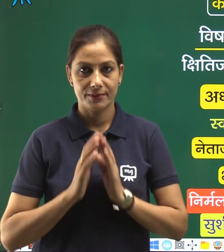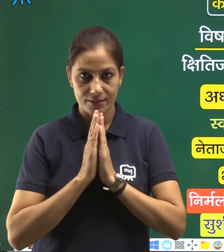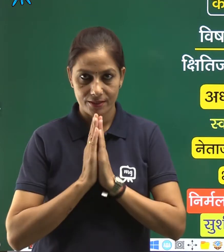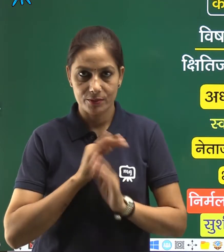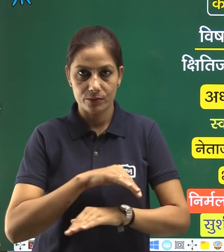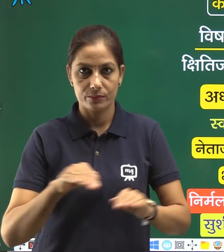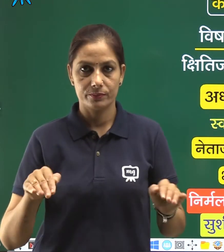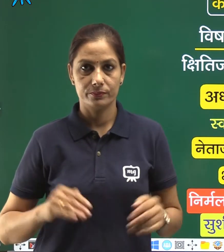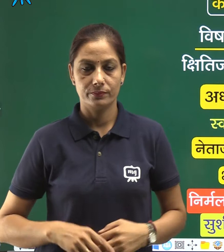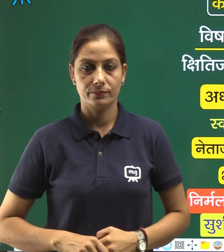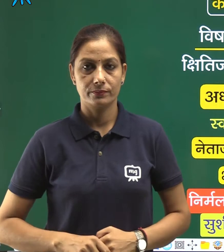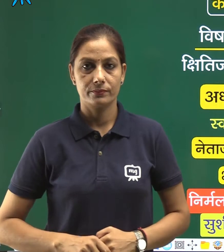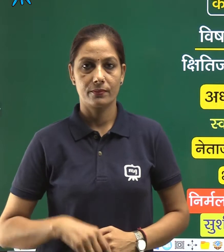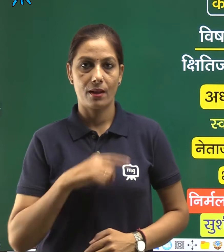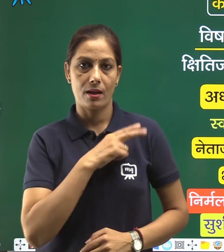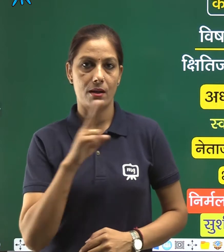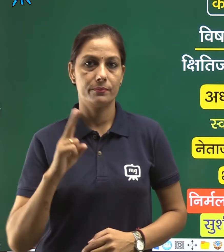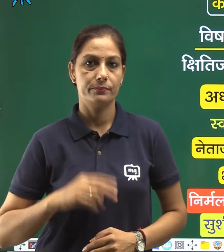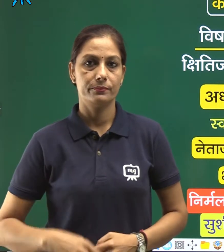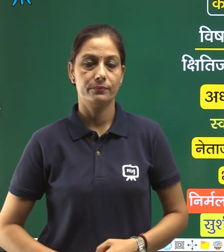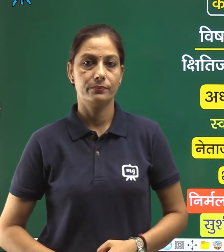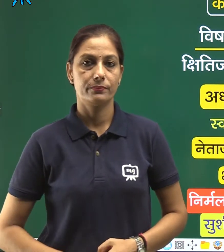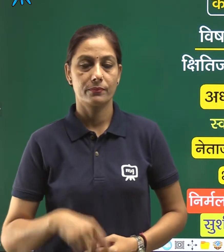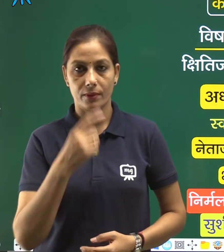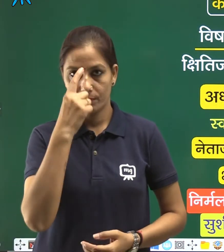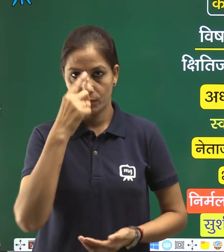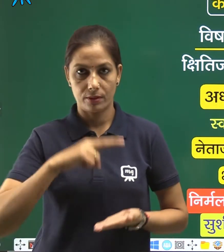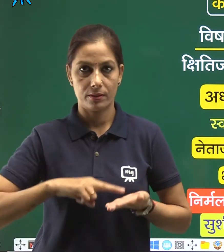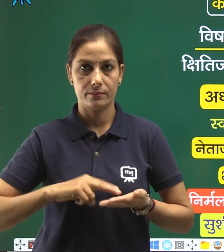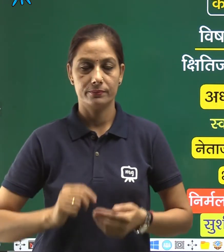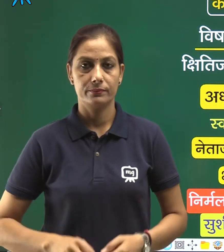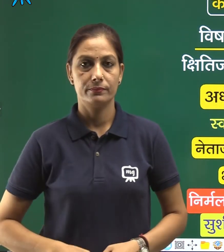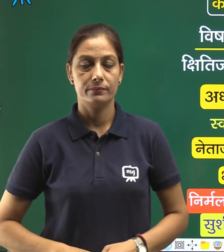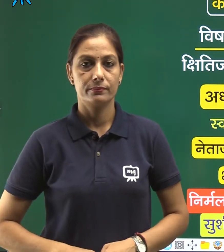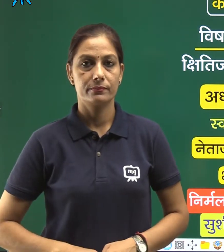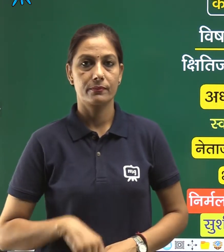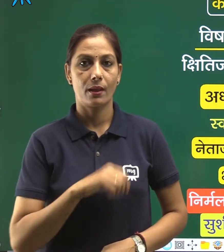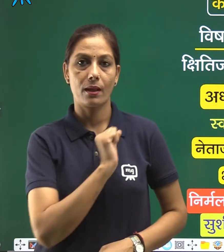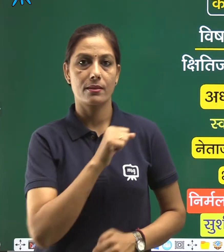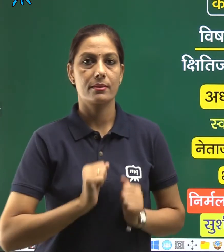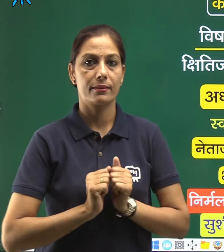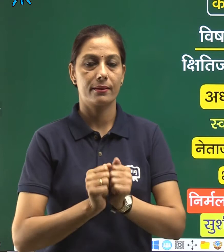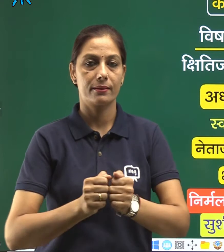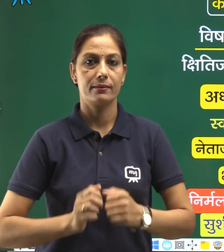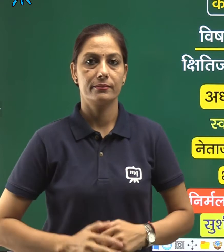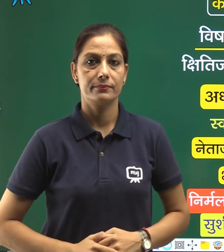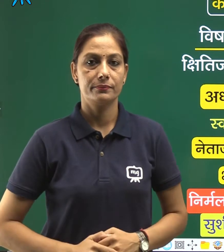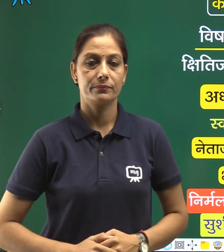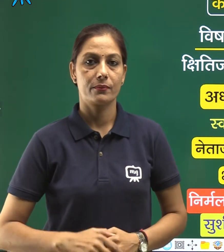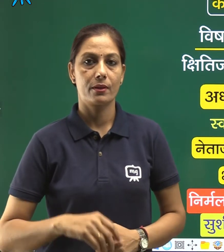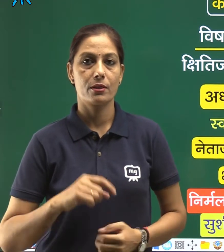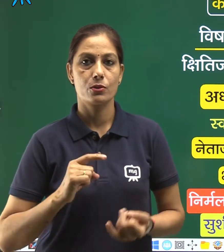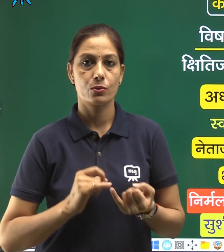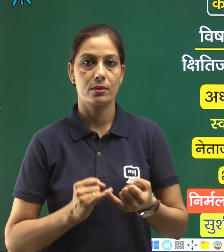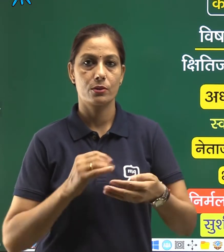नमस्कार बच्चों, मेरा नाम निर्मल कुमार गुप्ता, मेरे साथ हैं